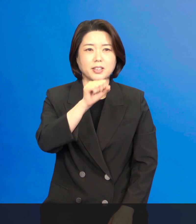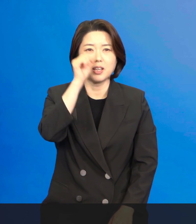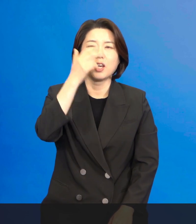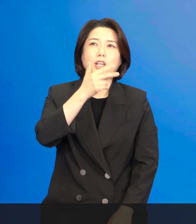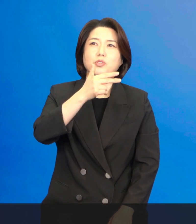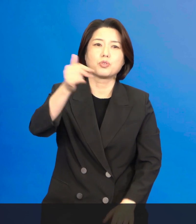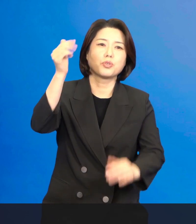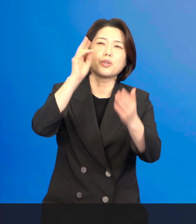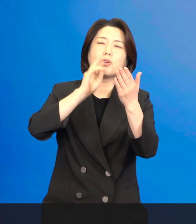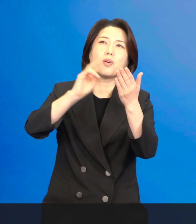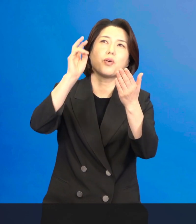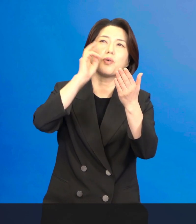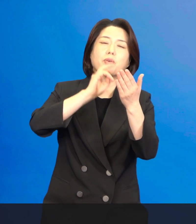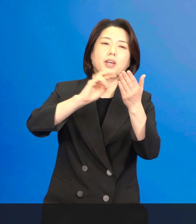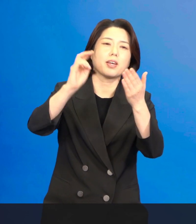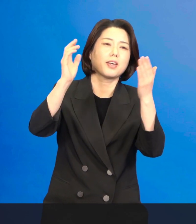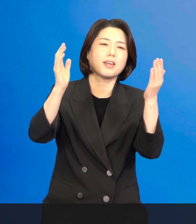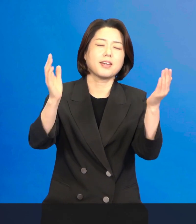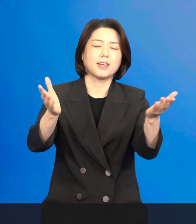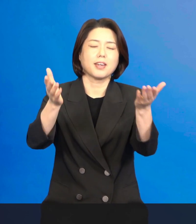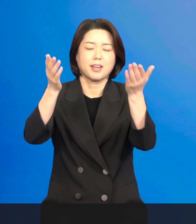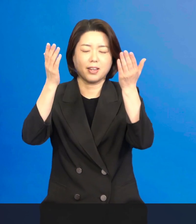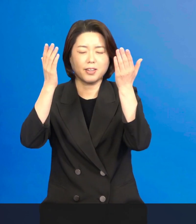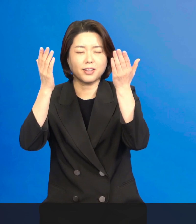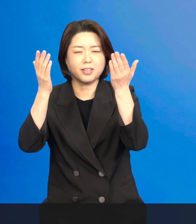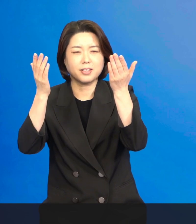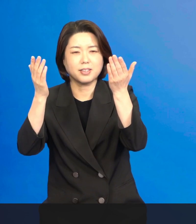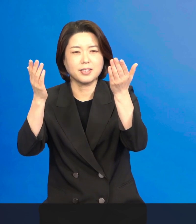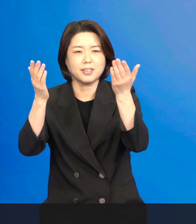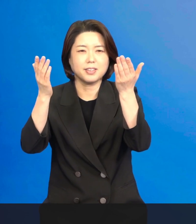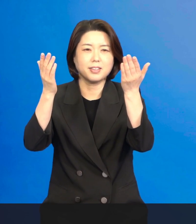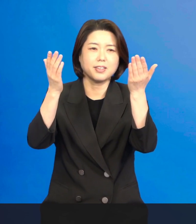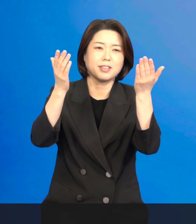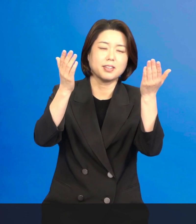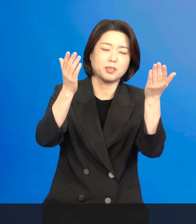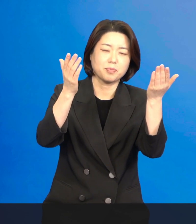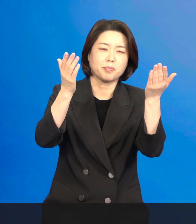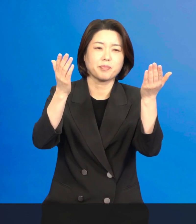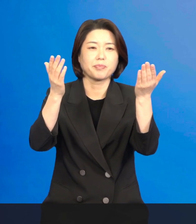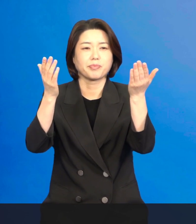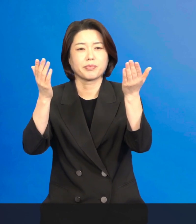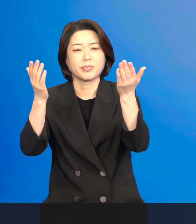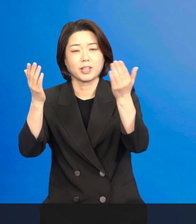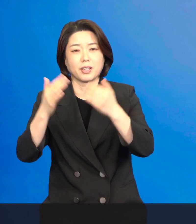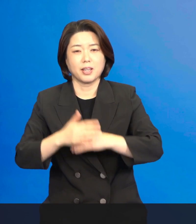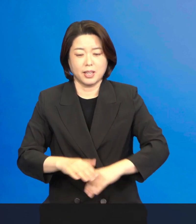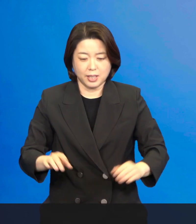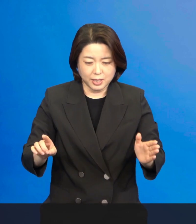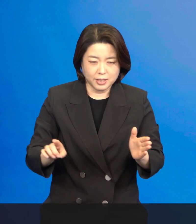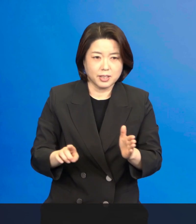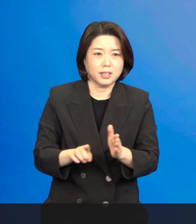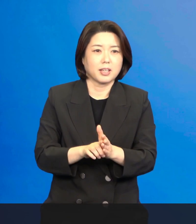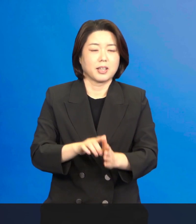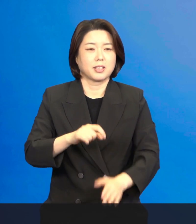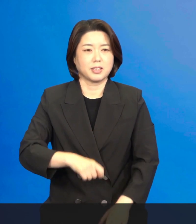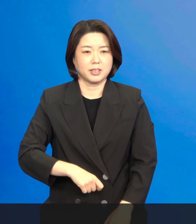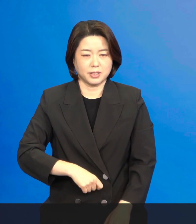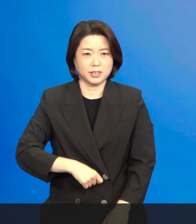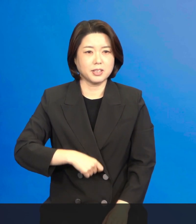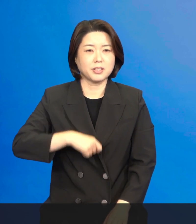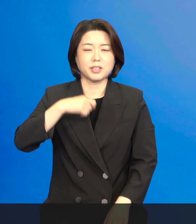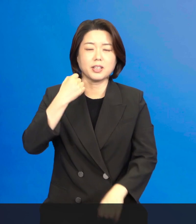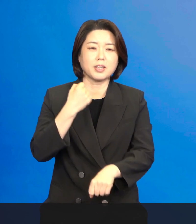선하신 주를 노래하리. 신실하신 나의 주님,